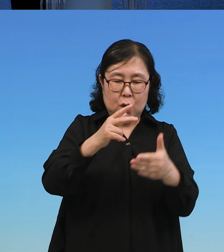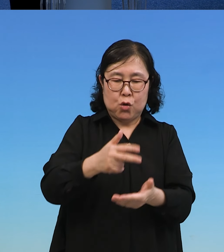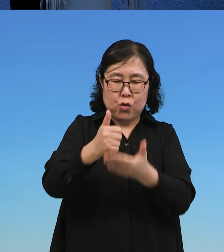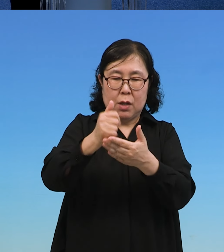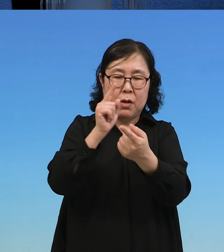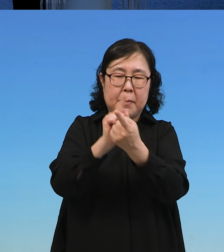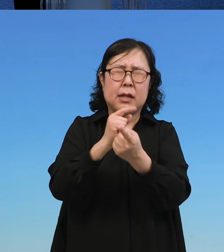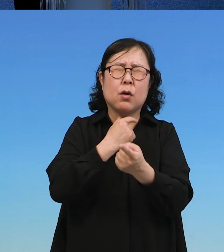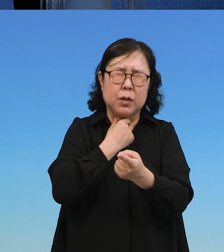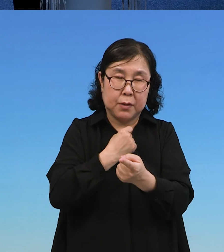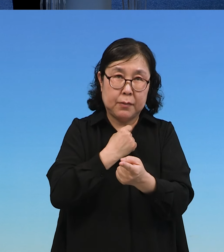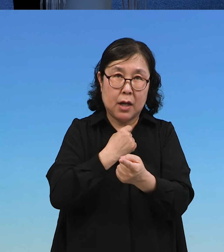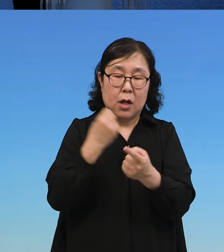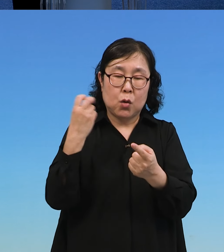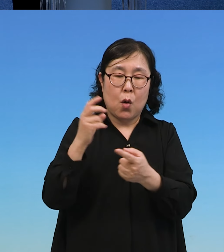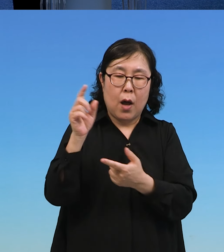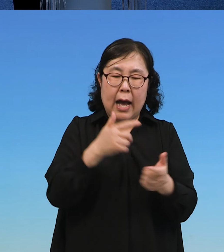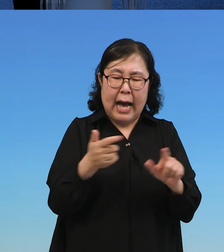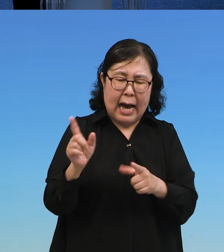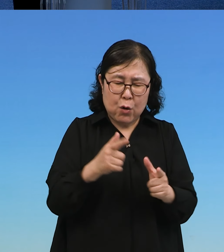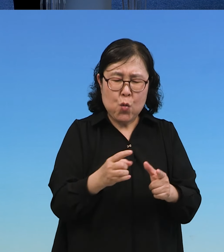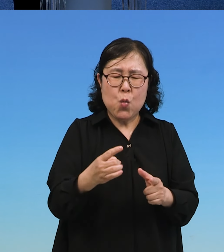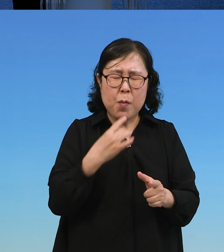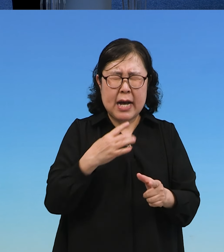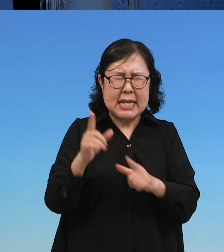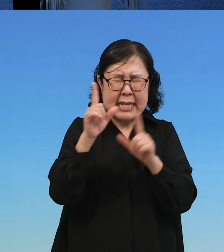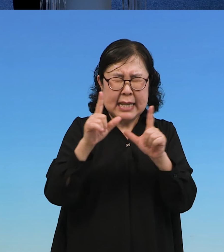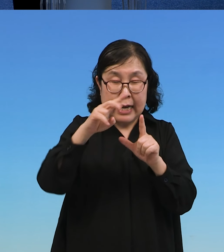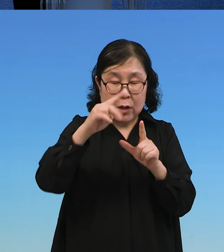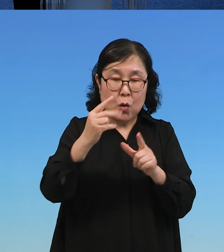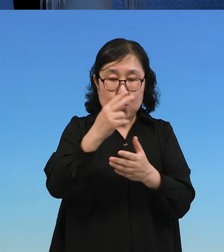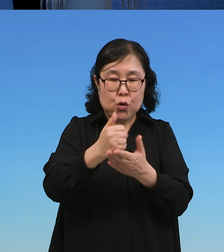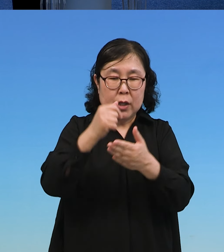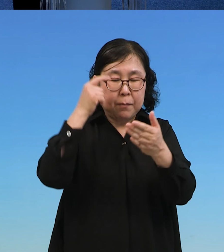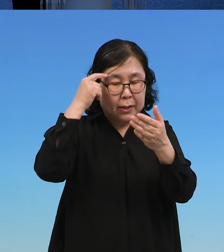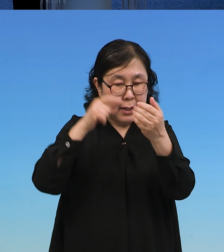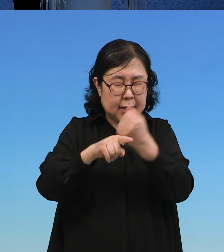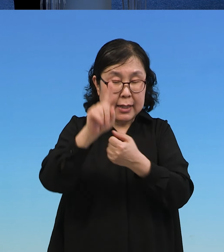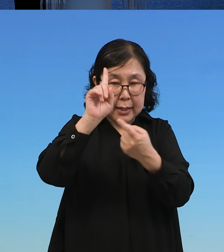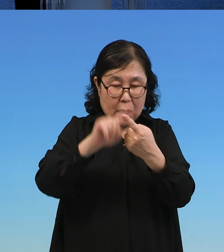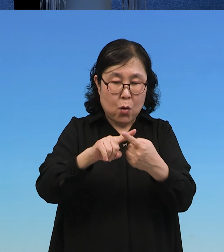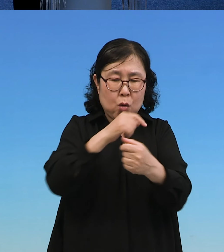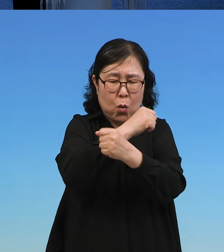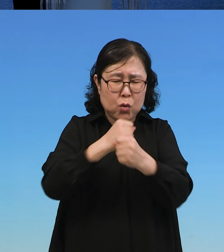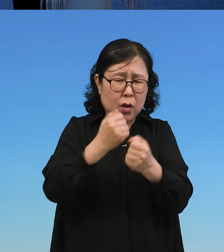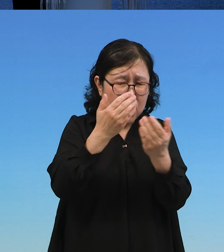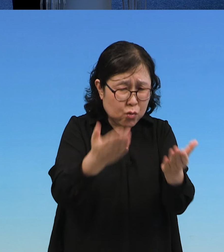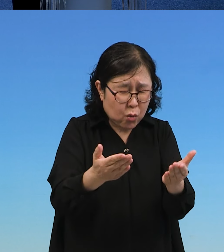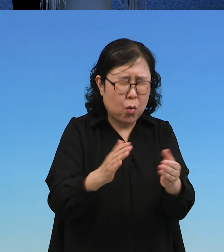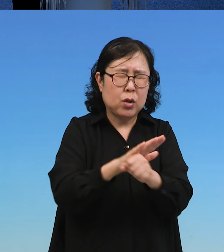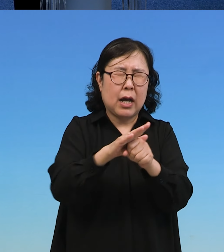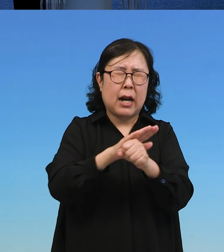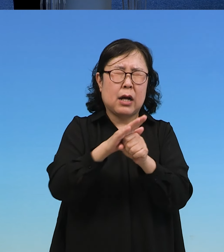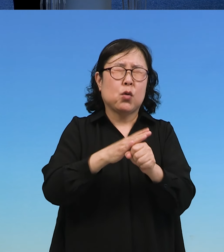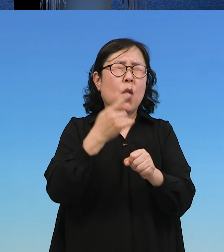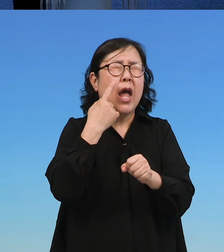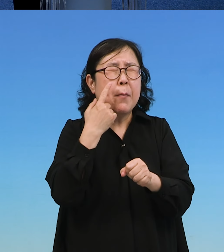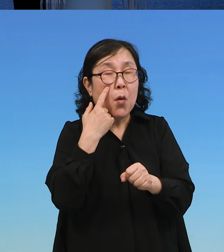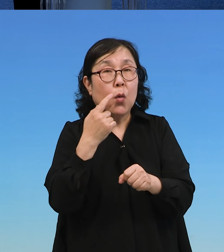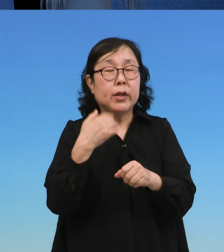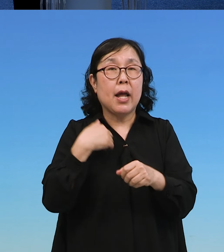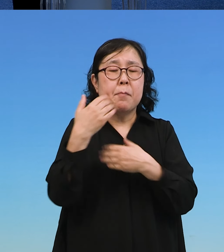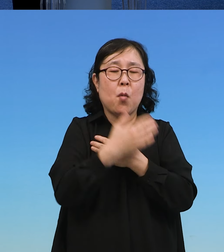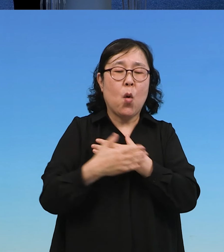그리고 하루를 살더라도 제발 주님 뜻대로 용서도 해보고 사랑도 해보고 좀 몸에 힘